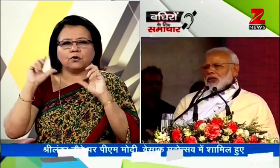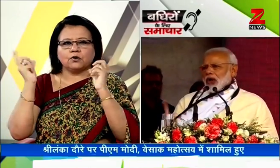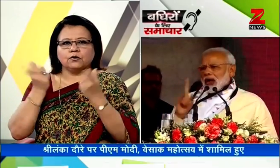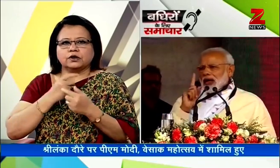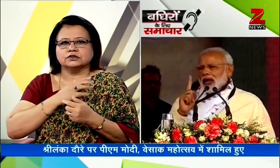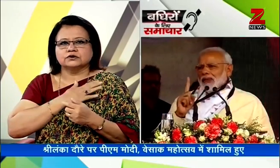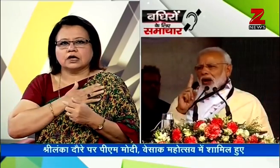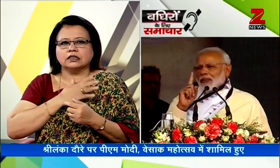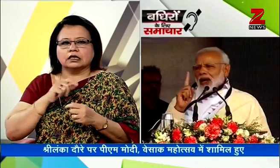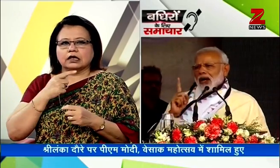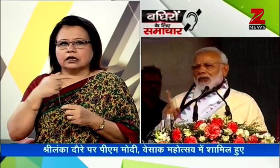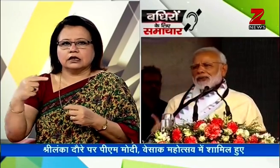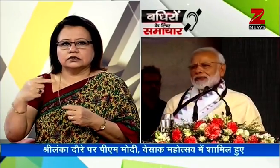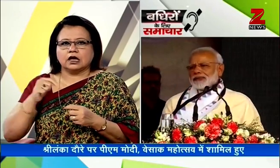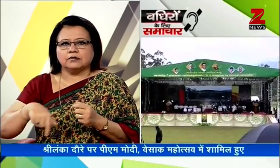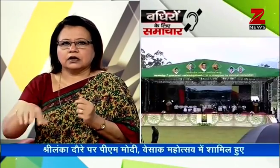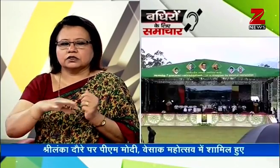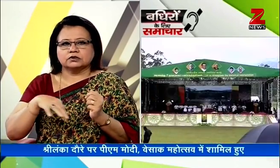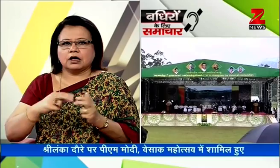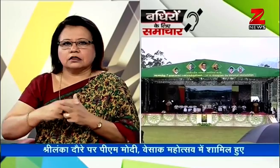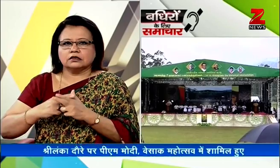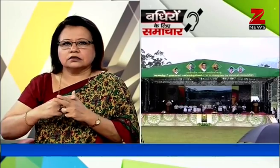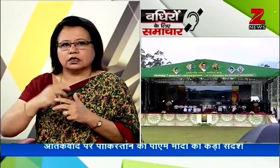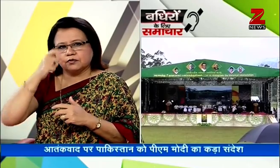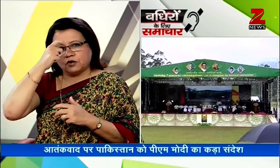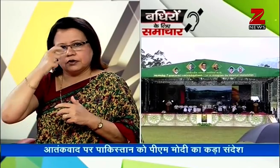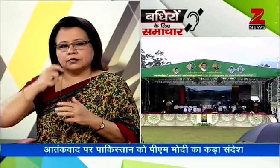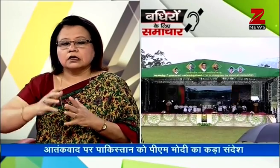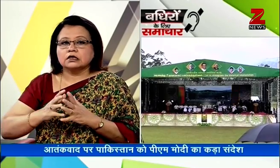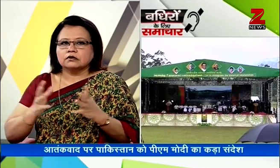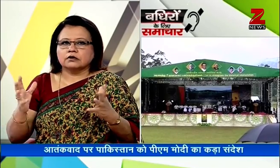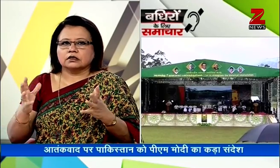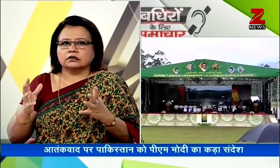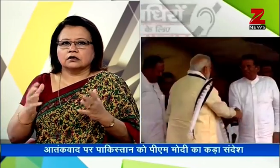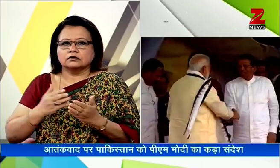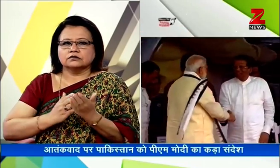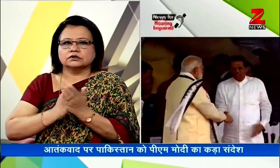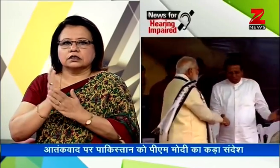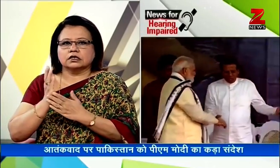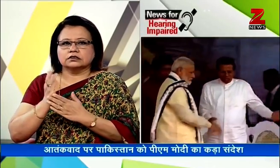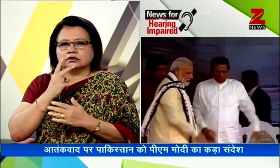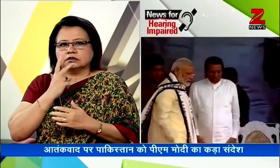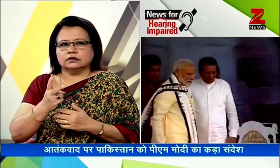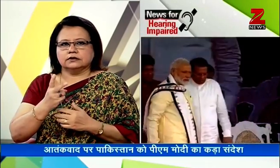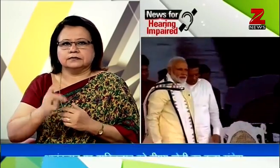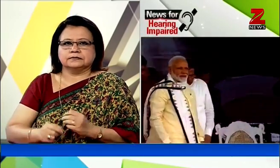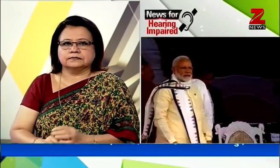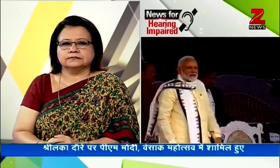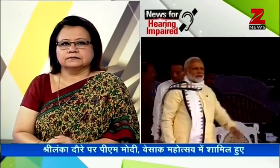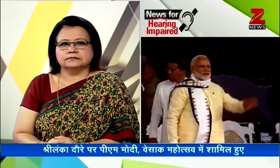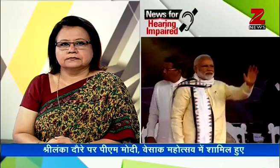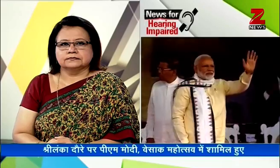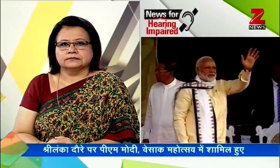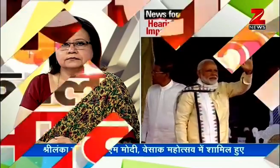के लिए खतरा है। हमारे क्षेत्र में आतंकवाद की समस्या इसी विध्वंसक विचारधारा को दर्शाती